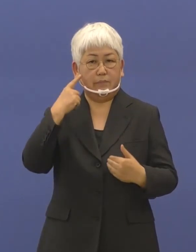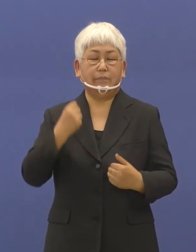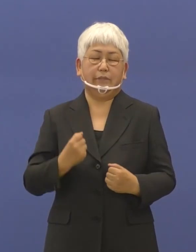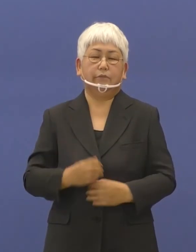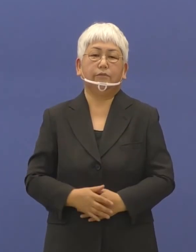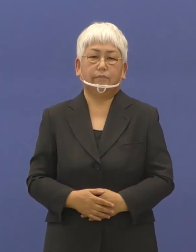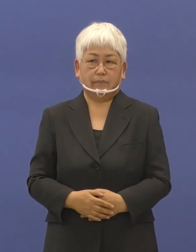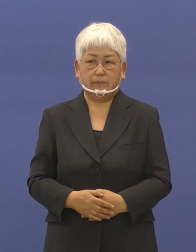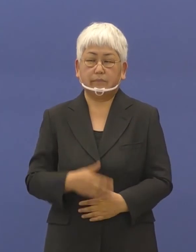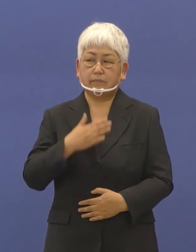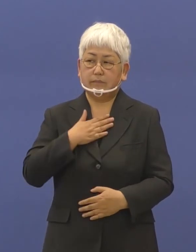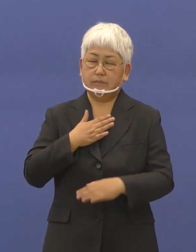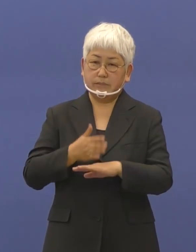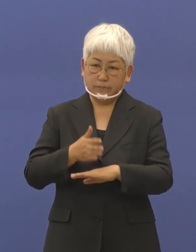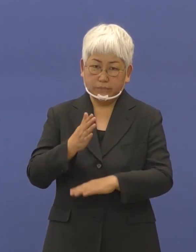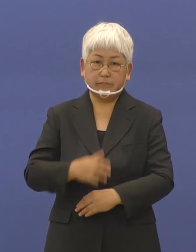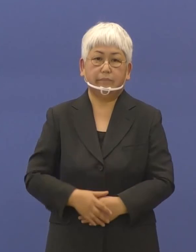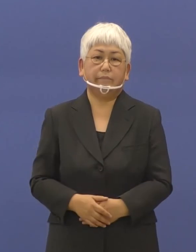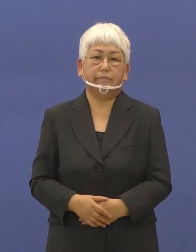ありがとうございました。